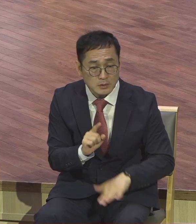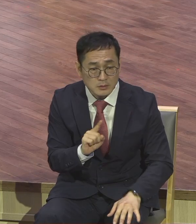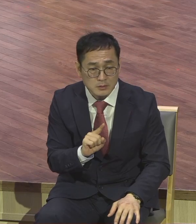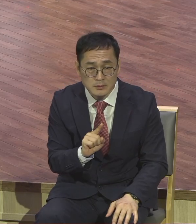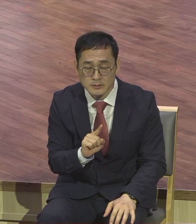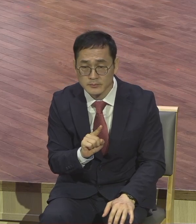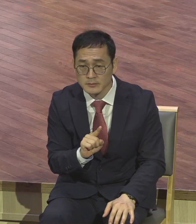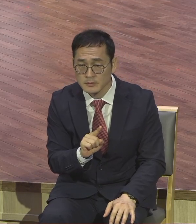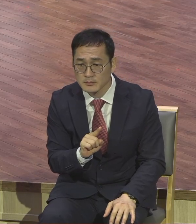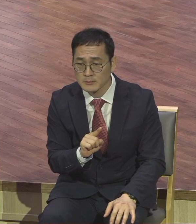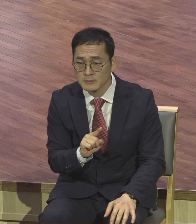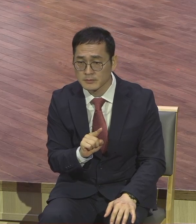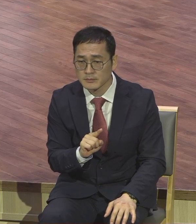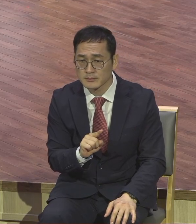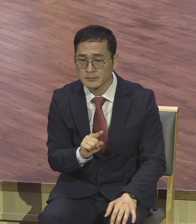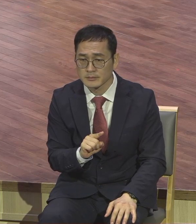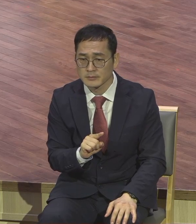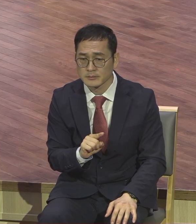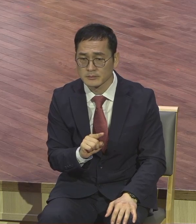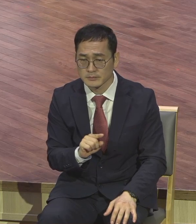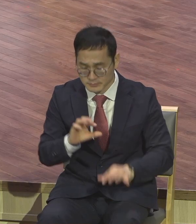베드로는 뭐요? 회개했습니다.